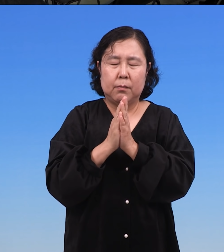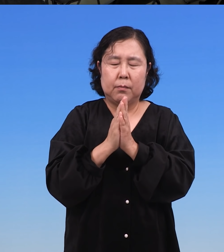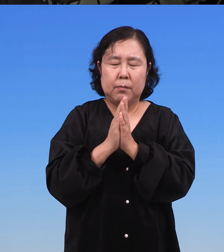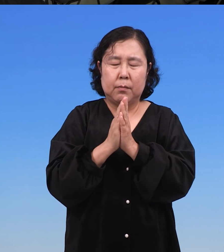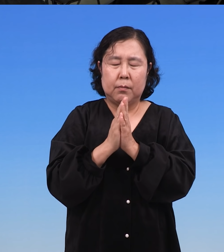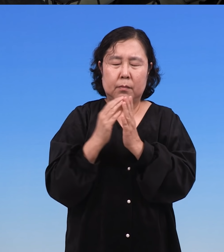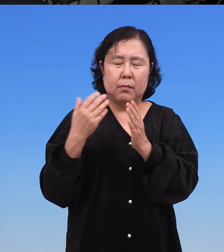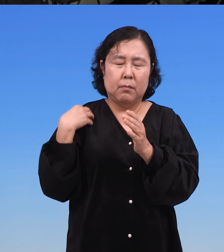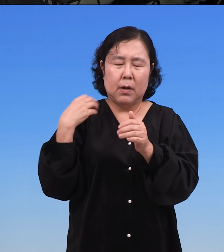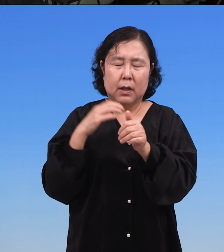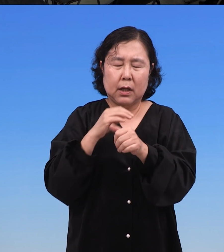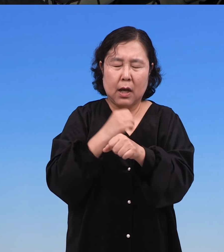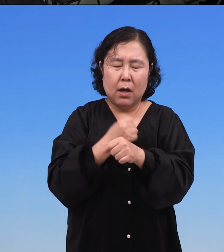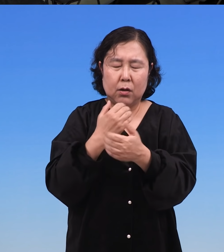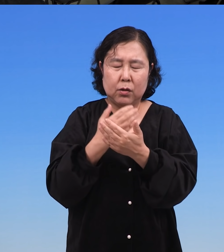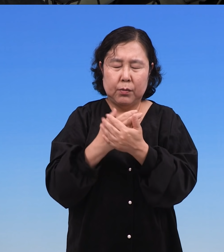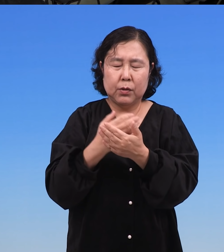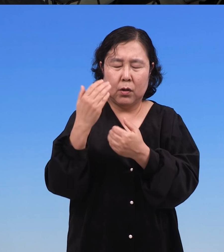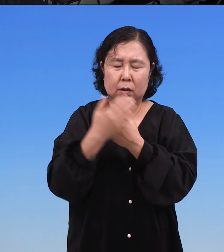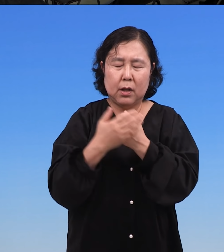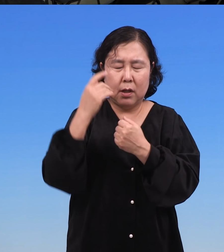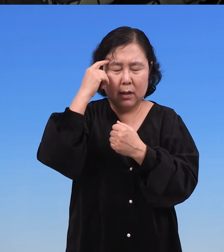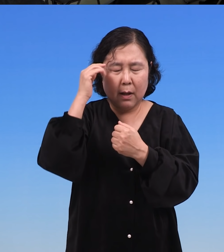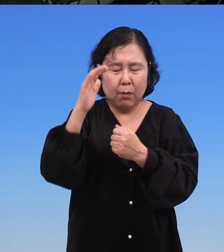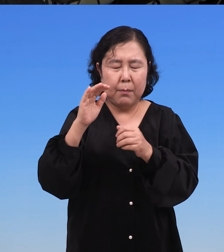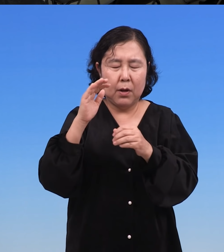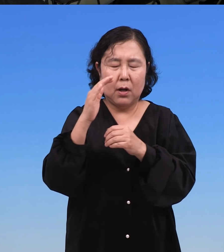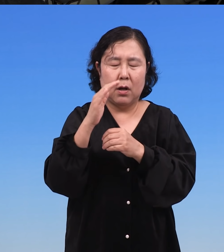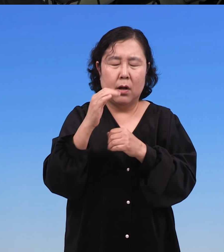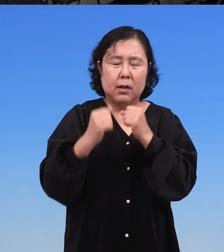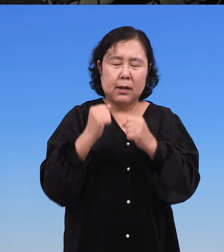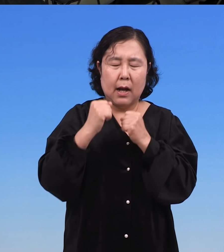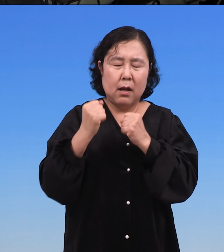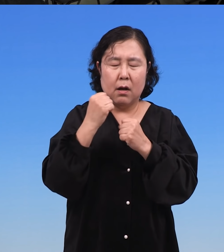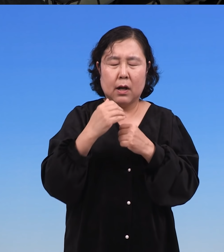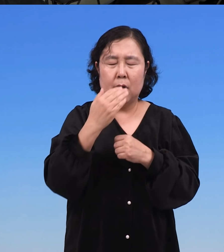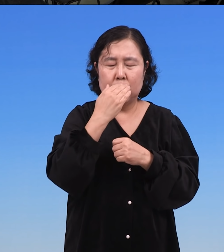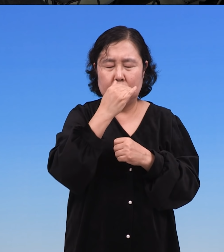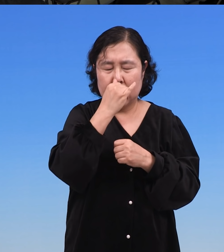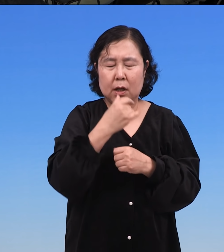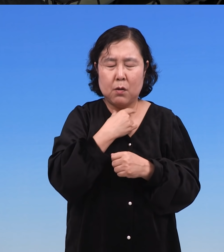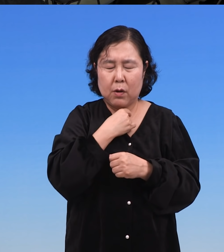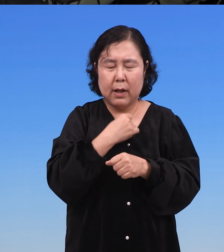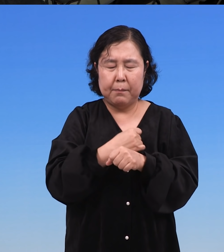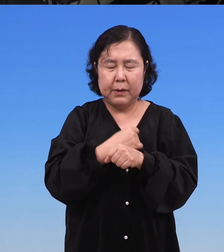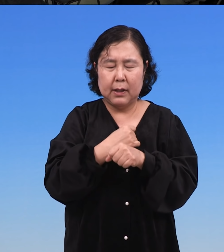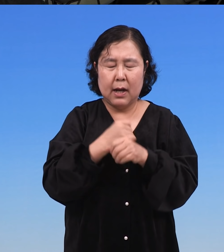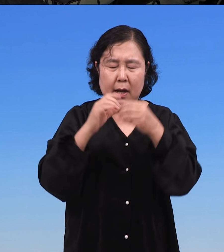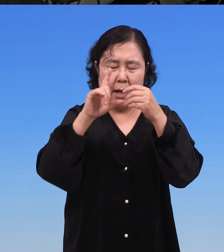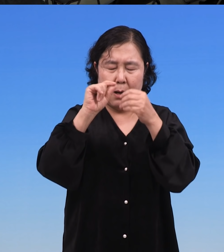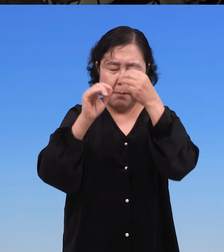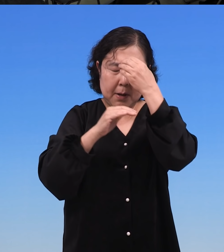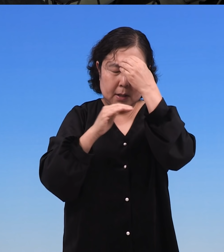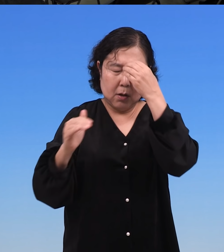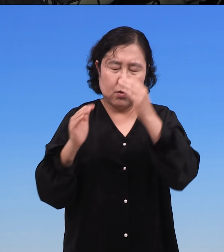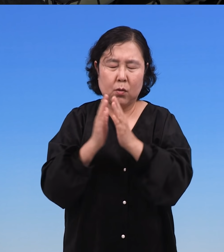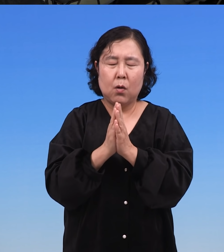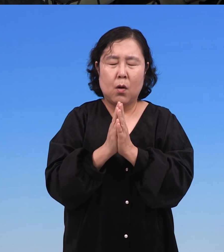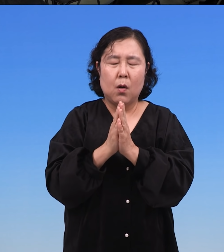의지하며 온전히 주님의 아버지 은혜를 사모하며 달려나가기를 원합니다. 주님의 말씀으로만 내 자신을 지키며 일만성도